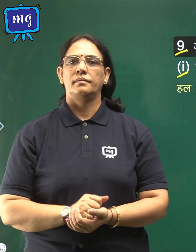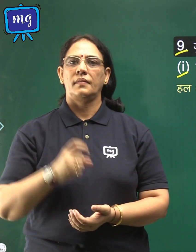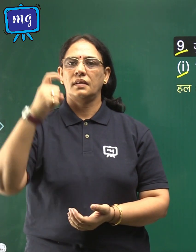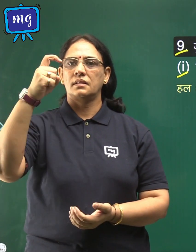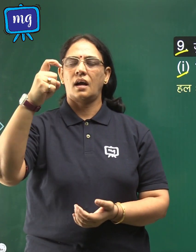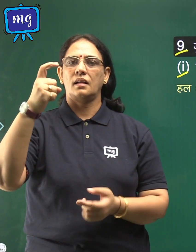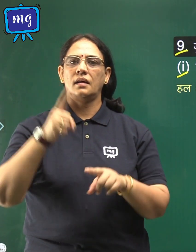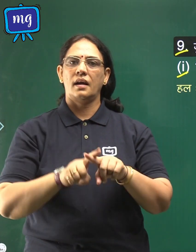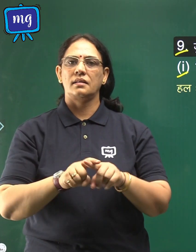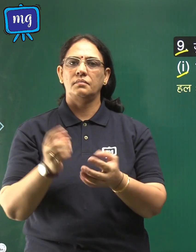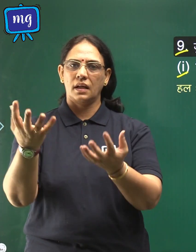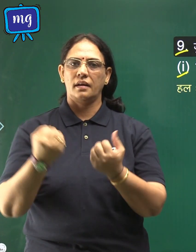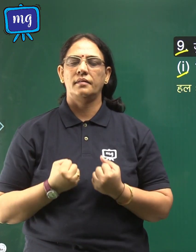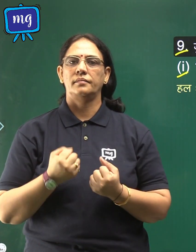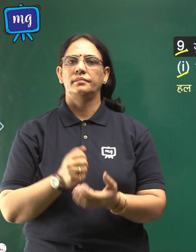7x आए।